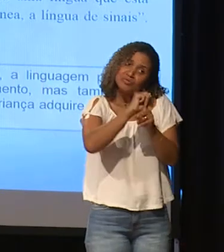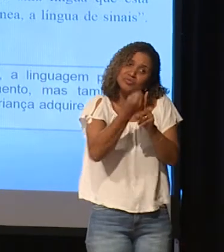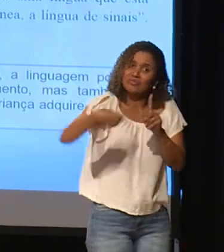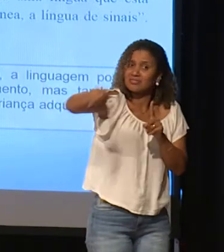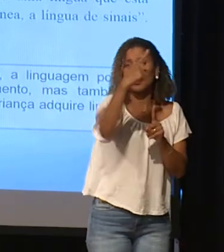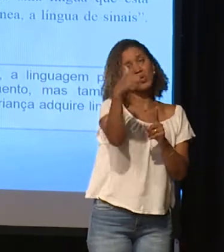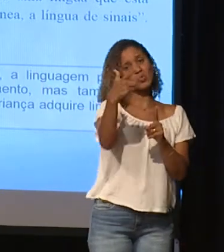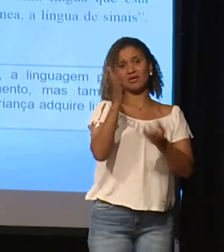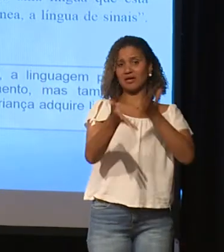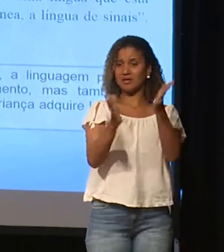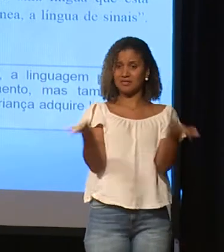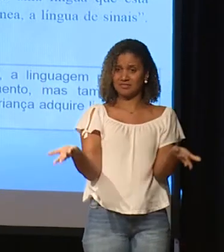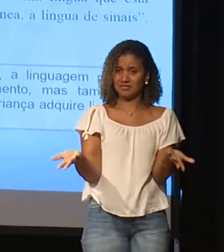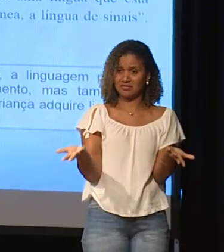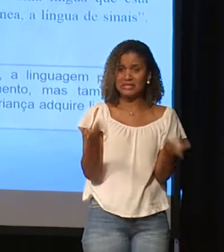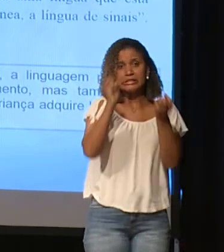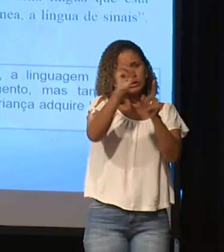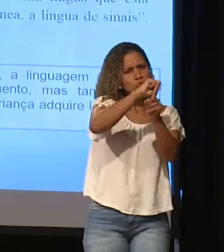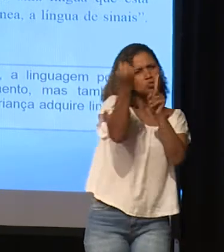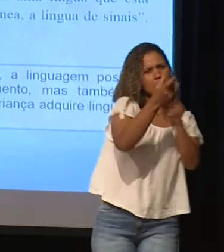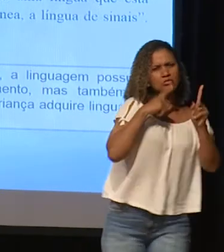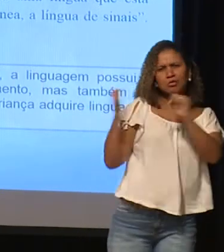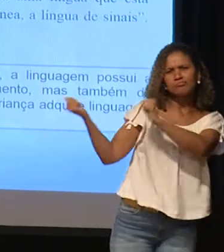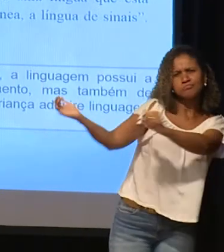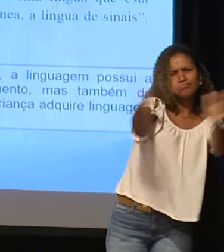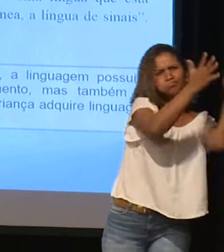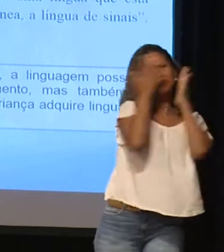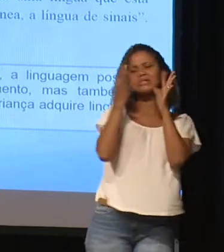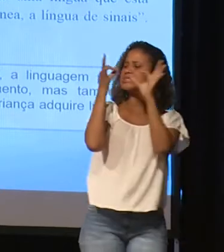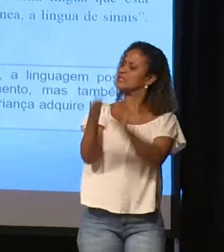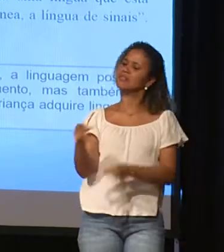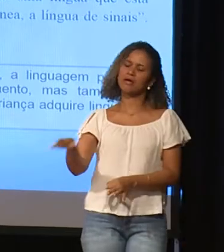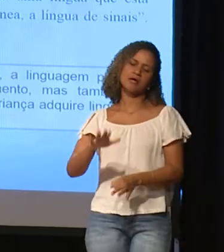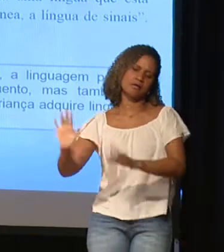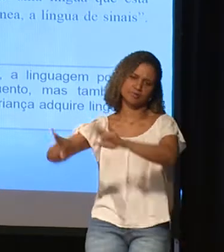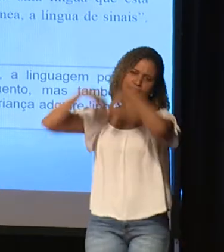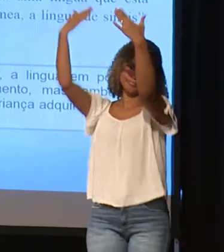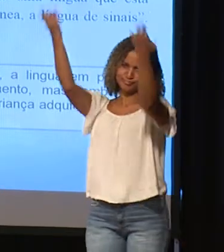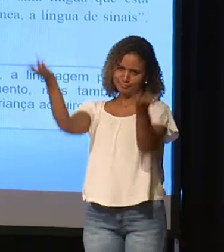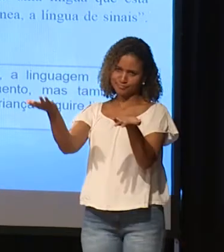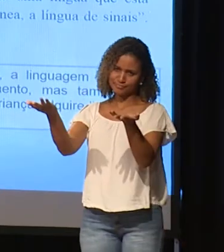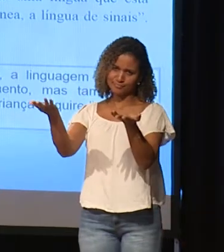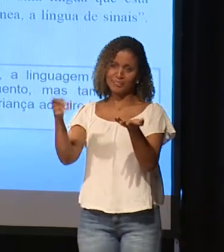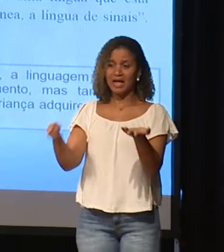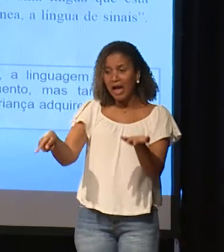conta dessa questão da própria sociedade que não tem língua de sinais. Se tivesse dentro do contexto dela essa língua, ela estaria